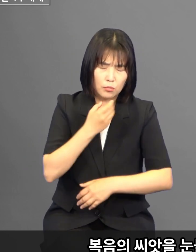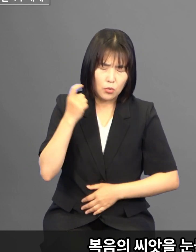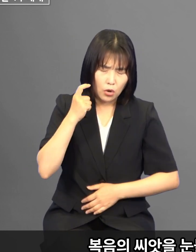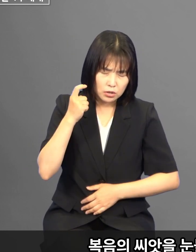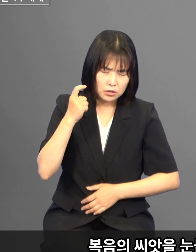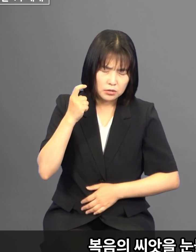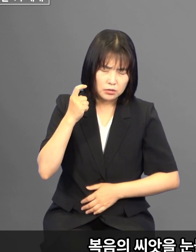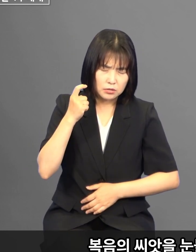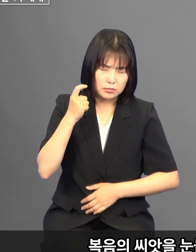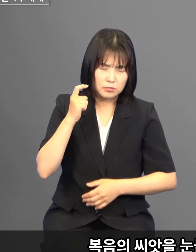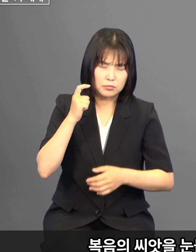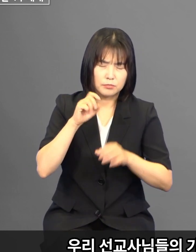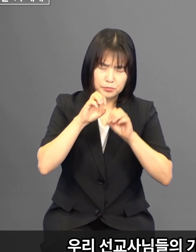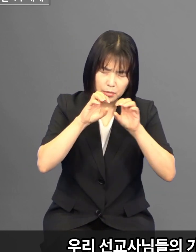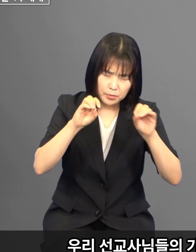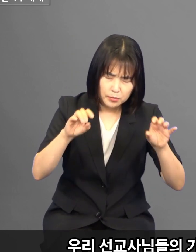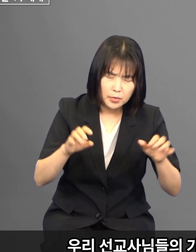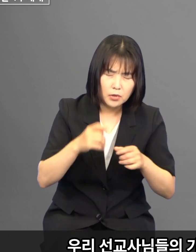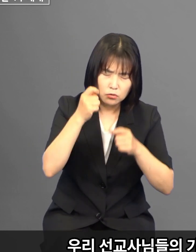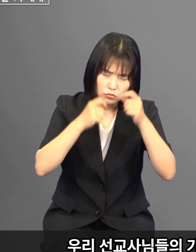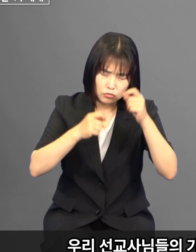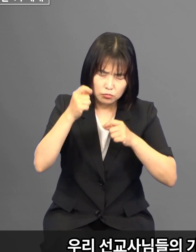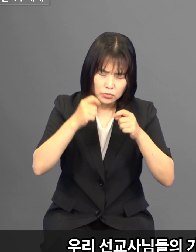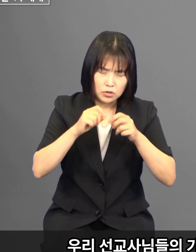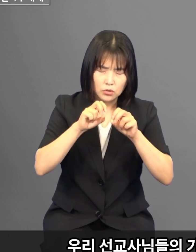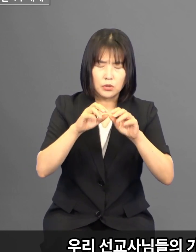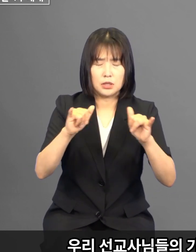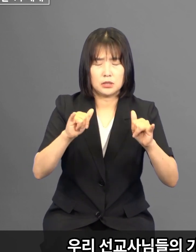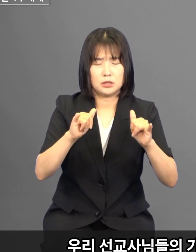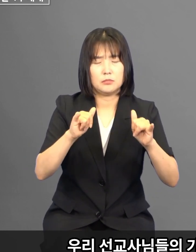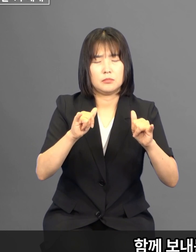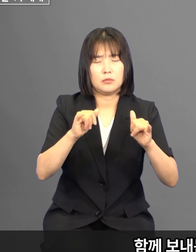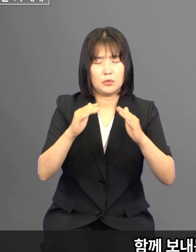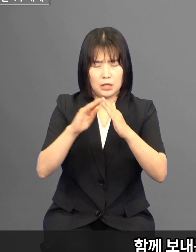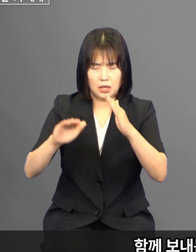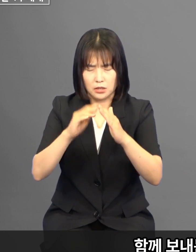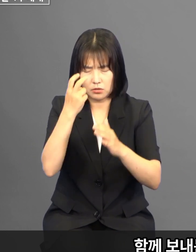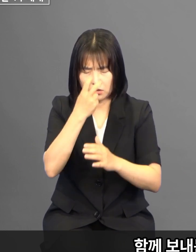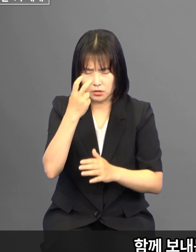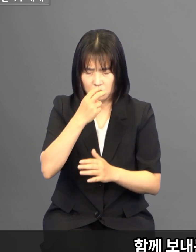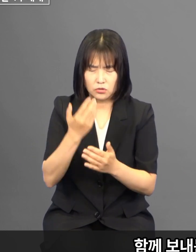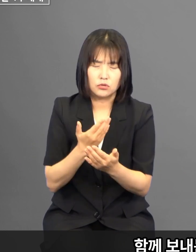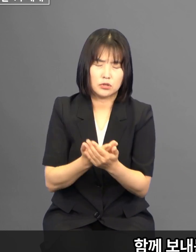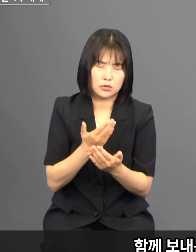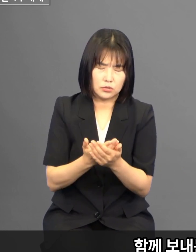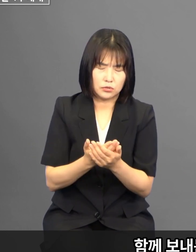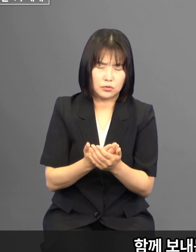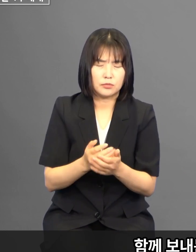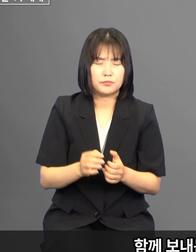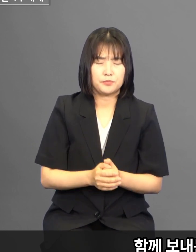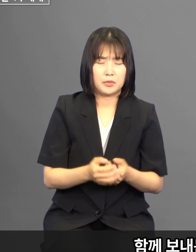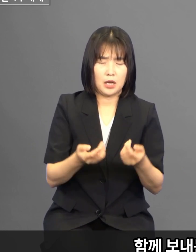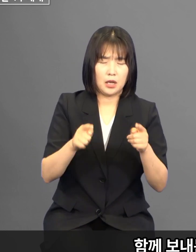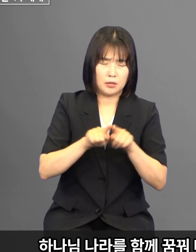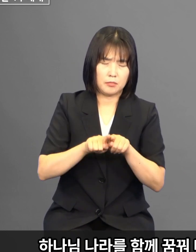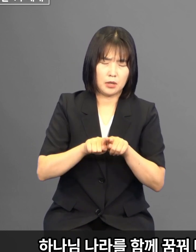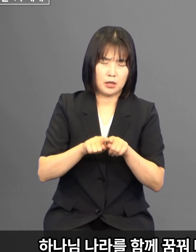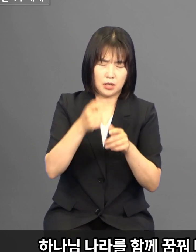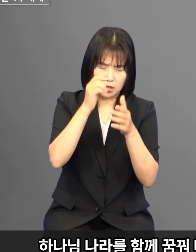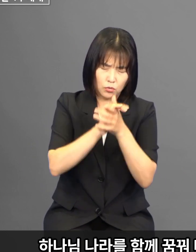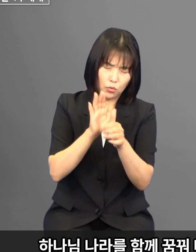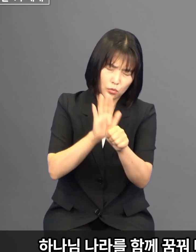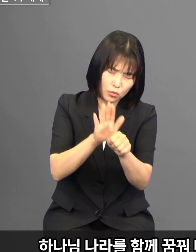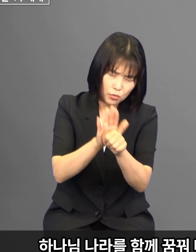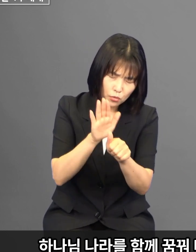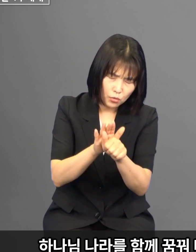눈물로 기도로 주님께 나아가는 우리 선교사님들의 가정을 지켜보호해 주시옵시고 함께 보내는 선교사로 동역하여 하나님